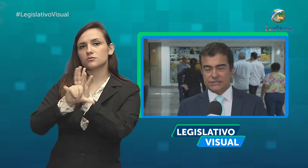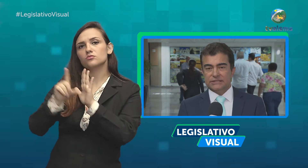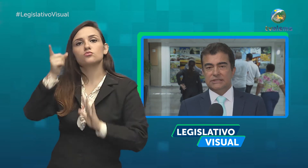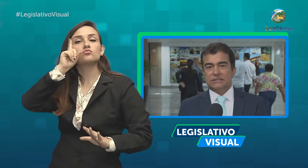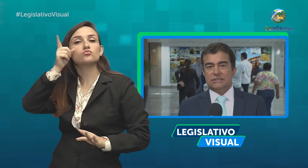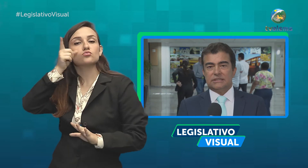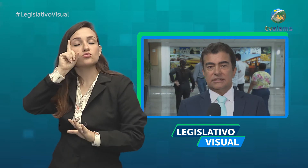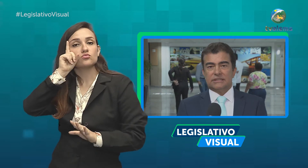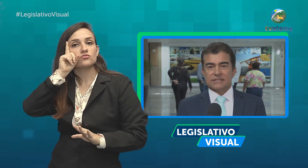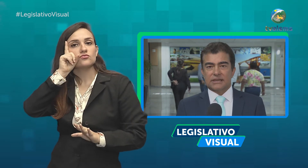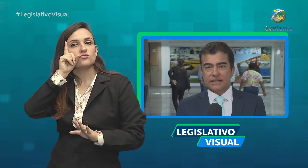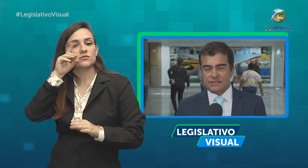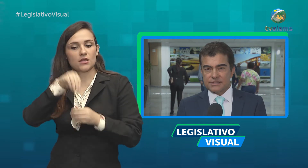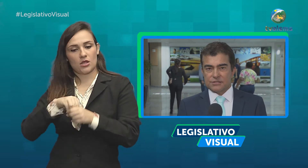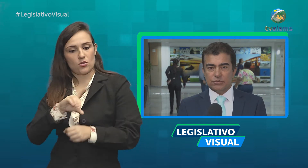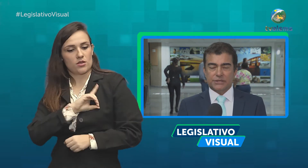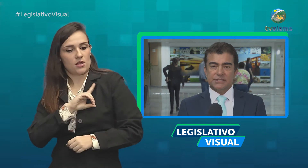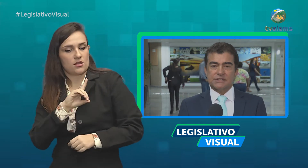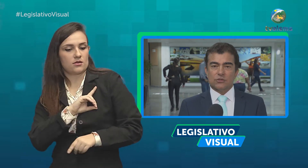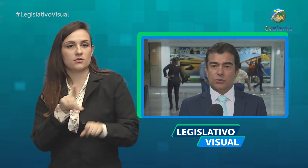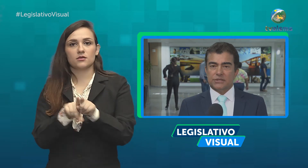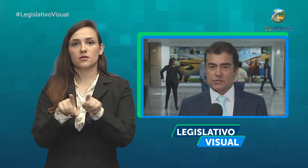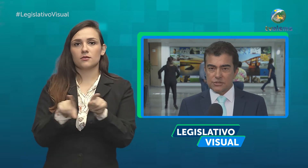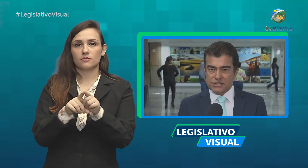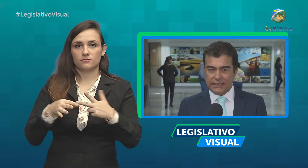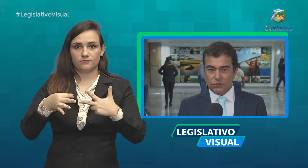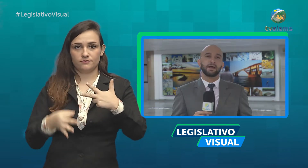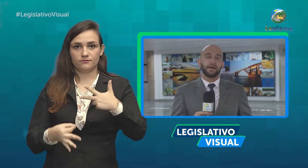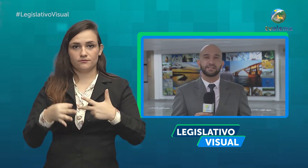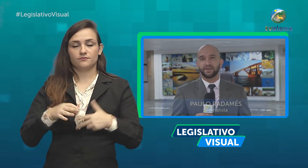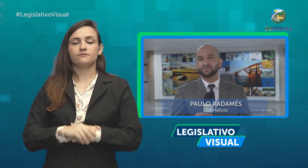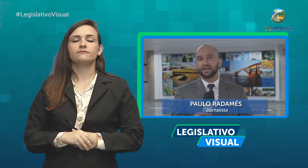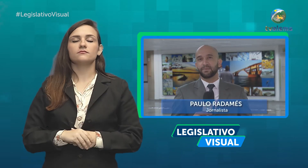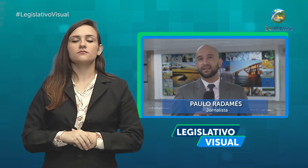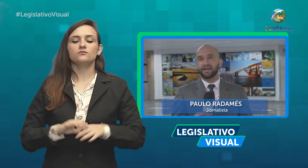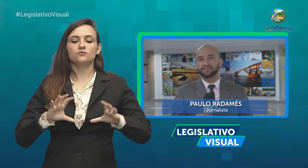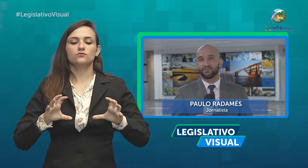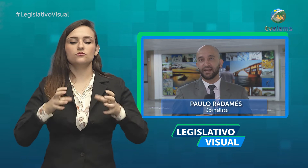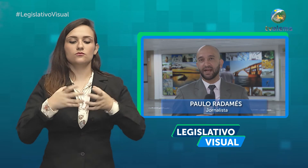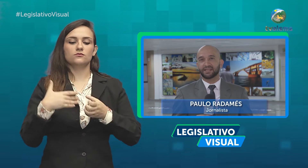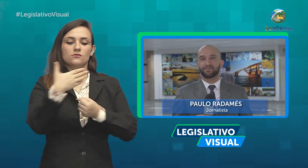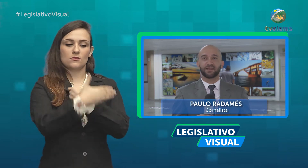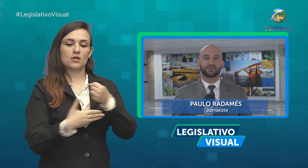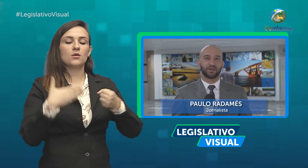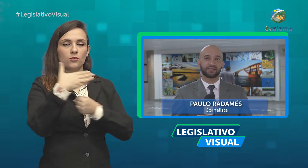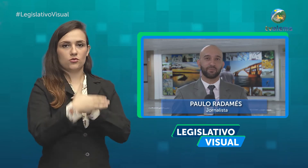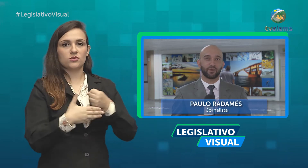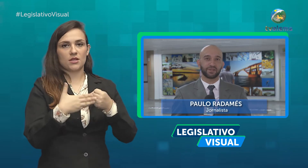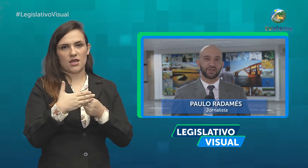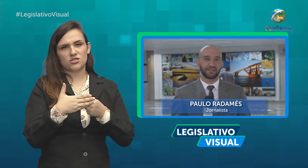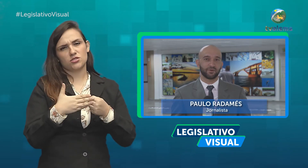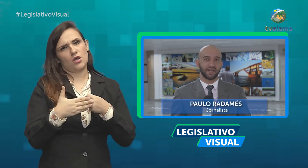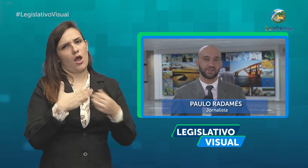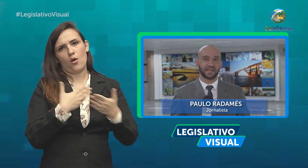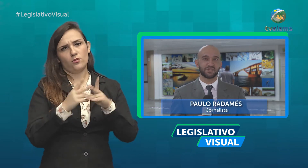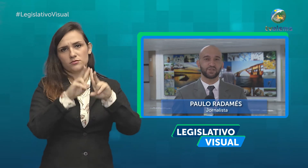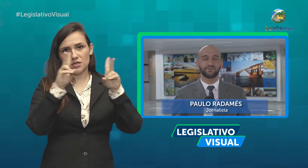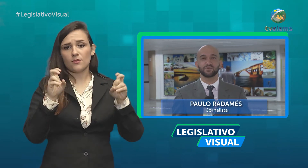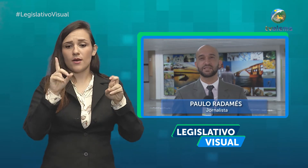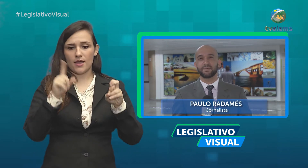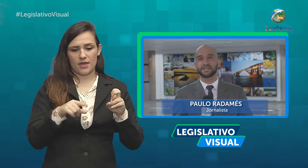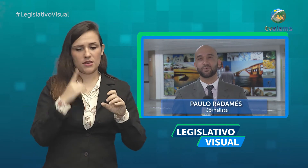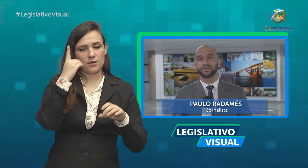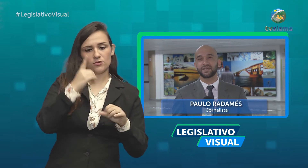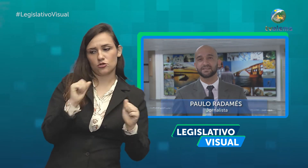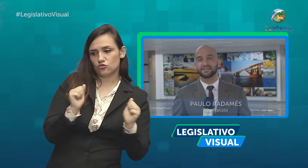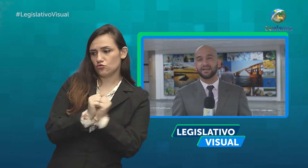dia a dia das delegacias de polícia, do Poder Judiciário. As frentes parlamentares são marcadas pela articulação política entre o Legislativo e